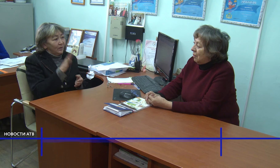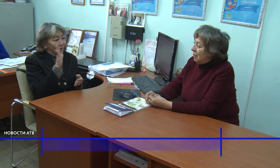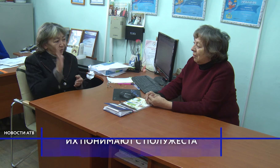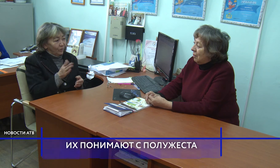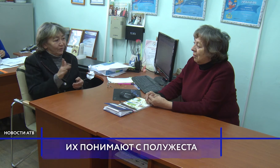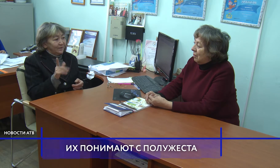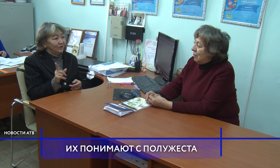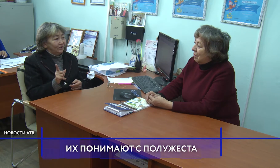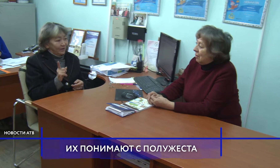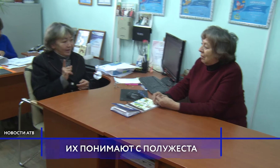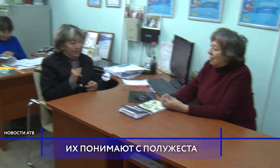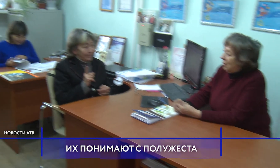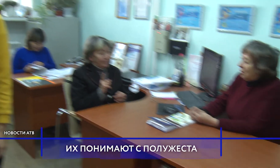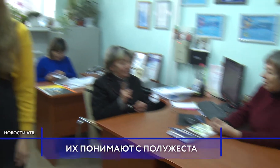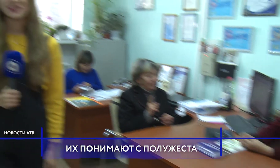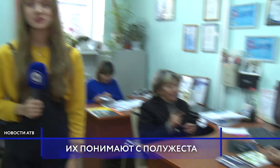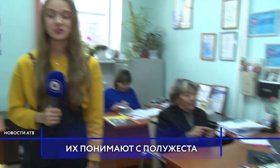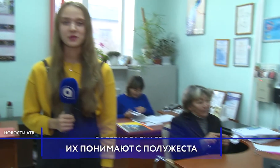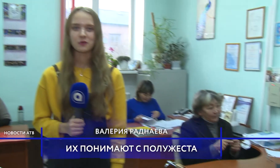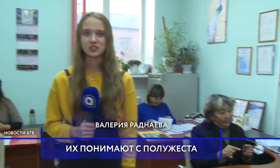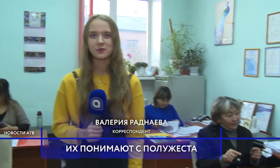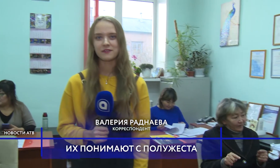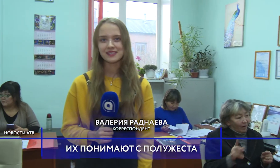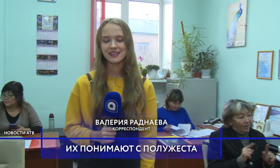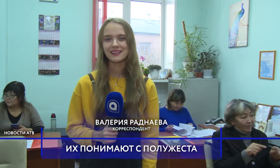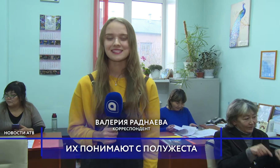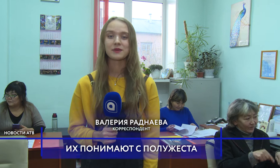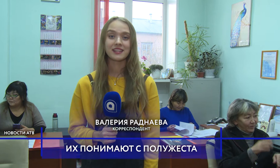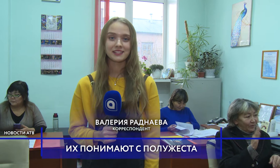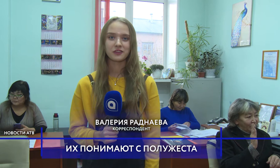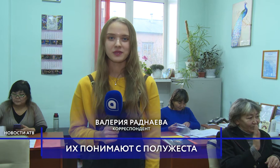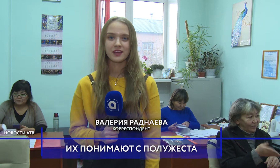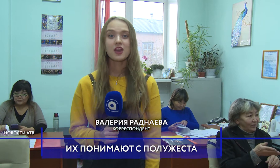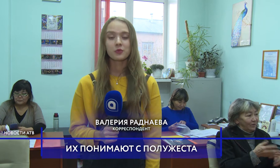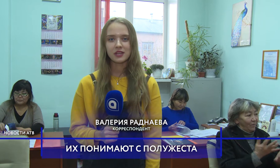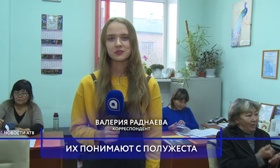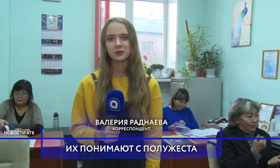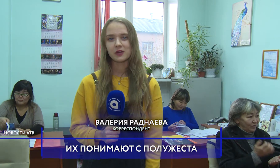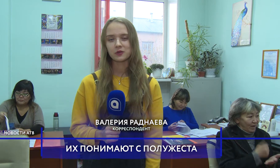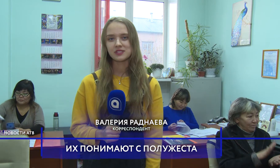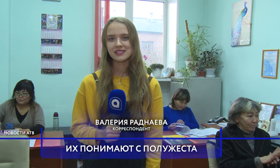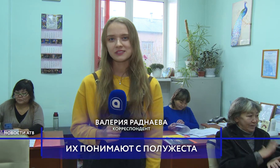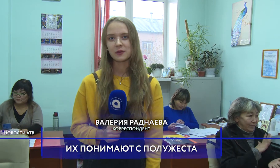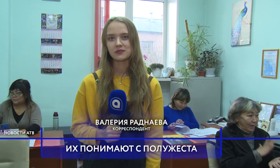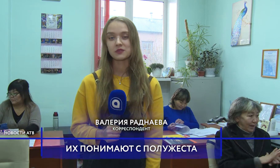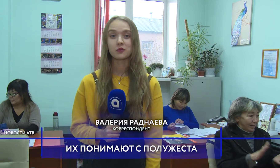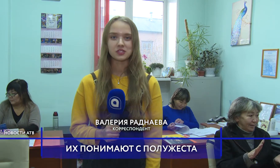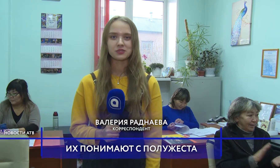Их понимают не с полуслова, а с полужеста. Сурдопереводчик – профессия, одна из самых редких в мире. В Бурятии эту благородную деятельность выполняет всего 8